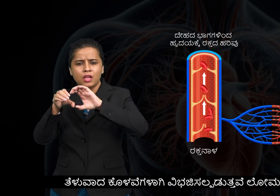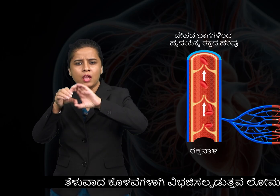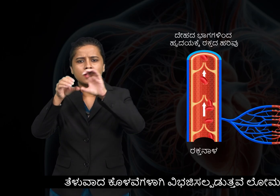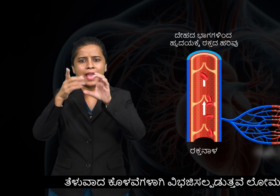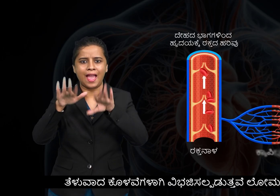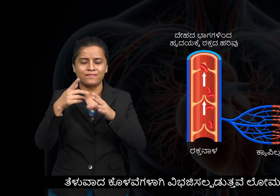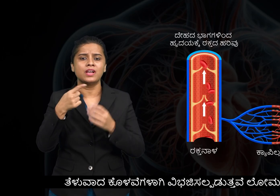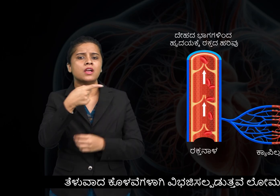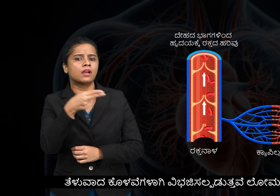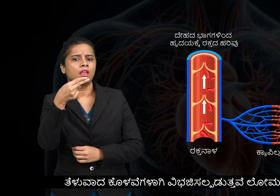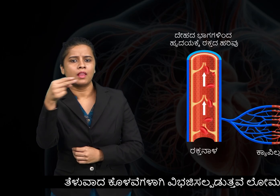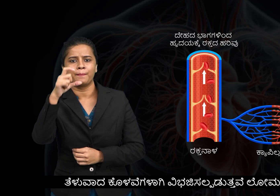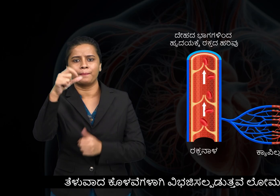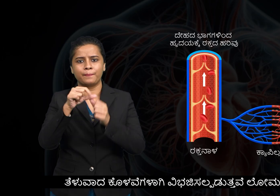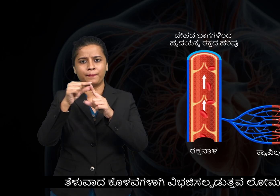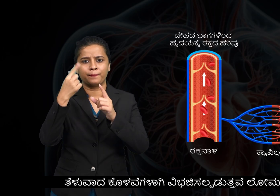ಲೋಮನಾಳಗಳು.